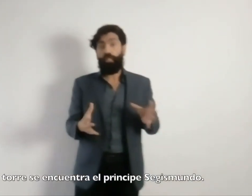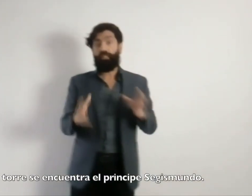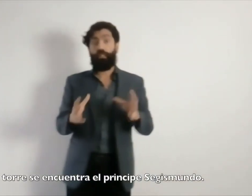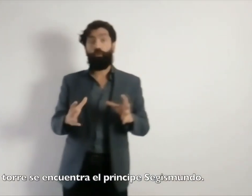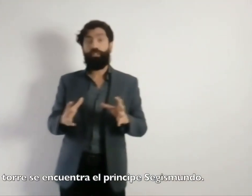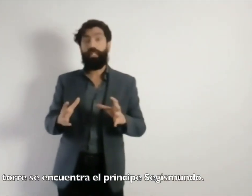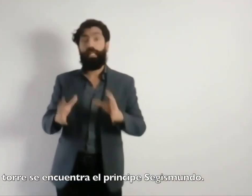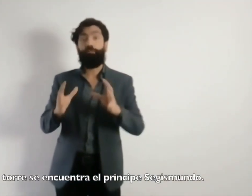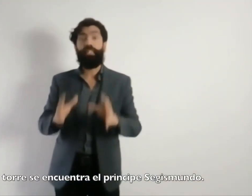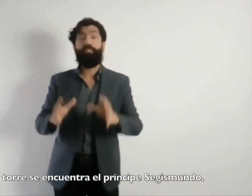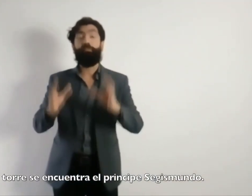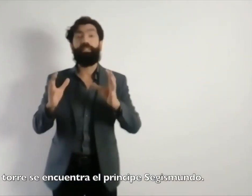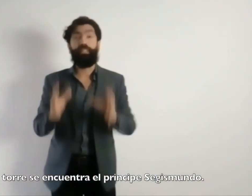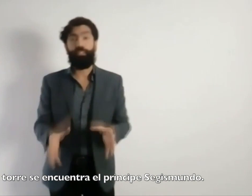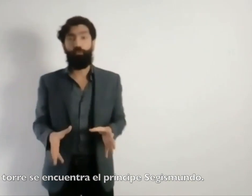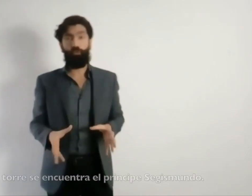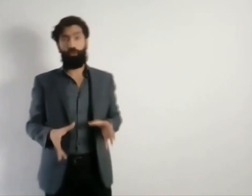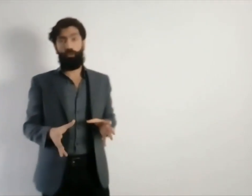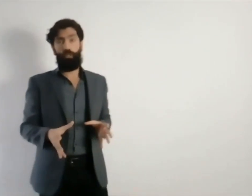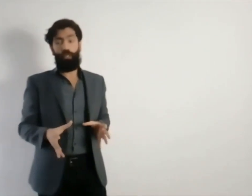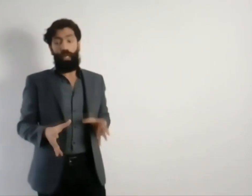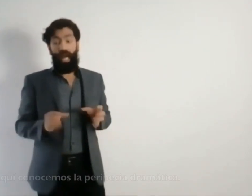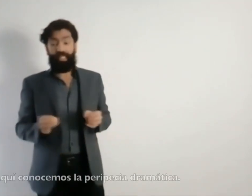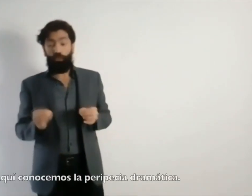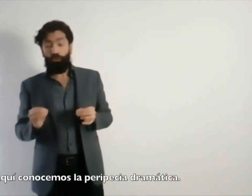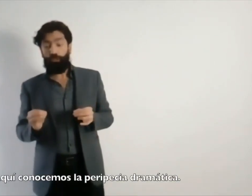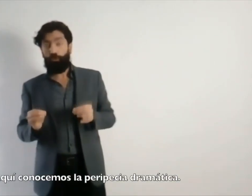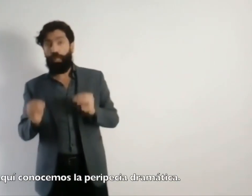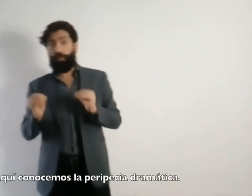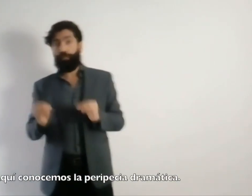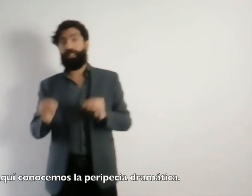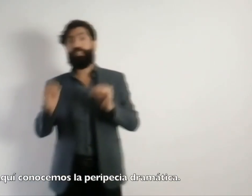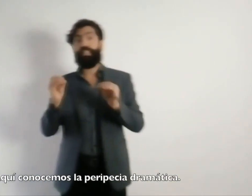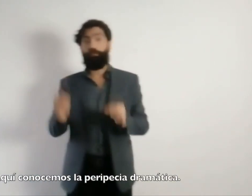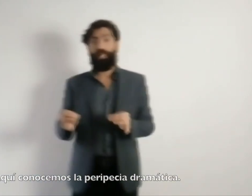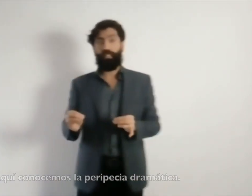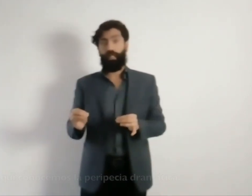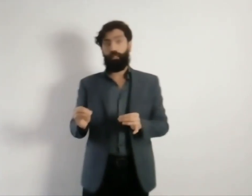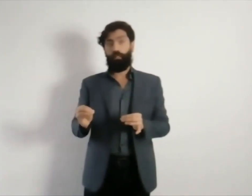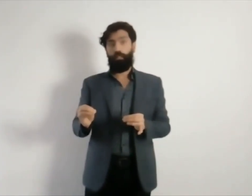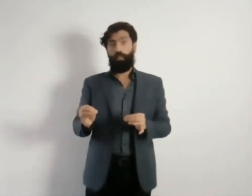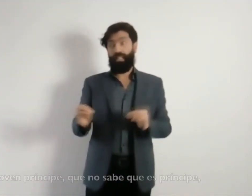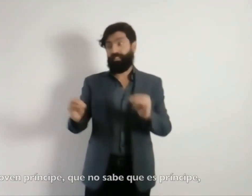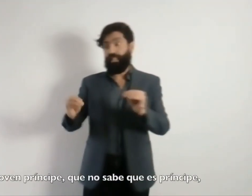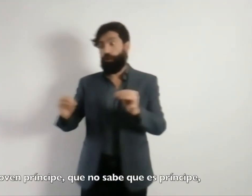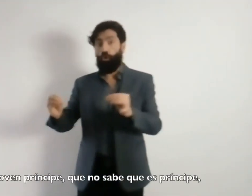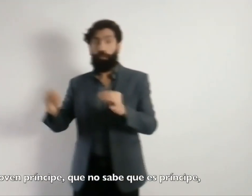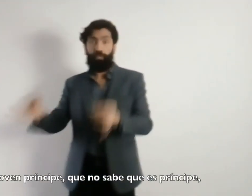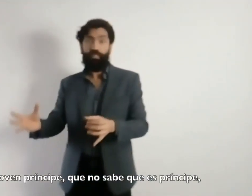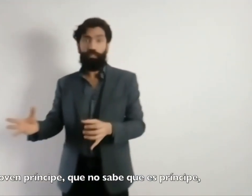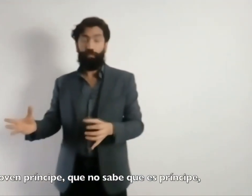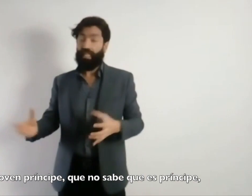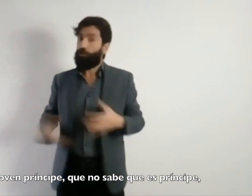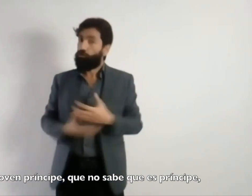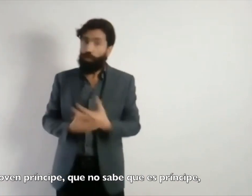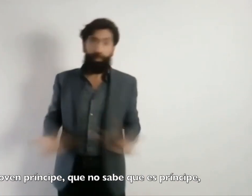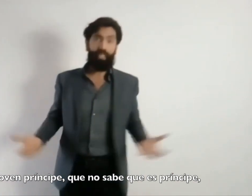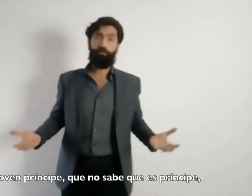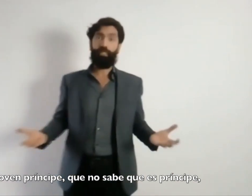se encuentra el príncipe Segismundo. Aquí conocemos la peripecia dramática. Este joven príncipe, que no sabe que es